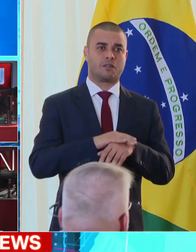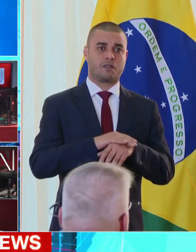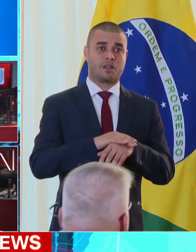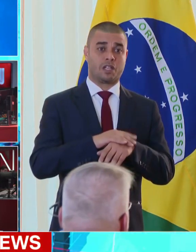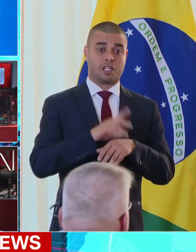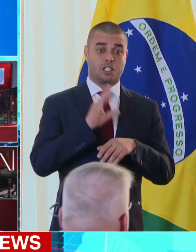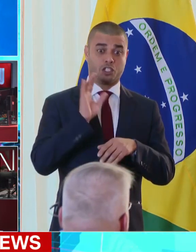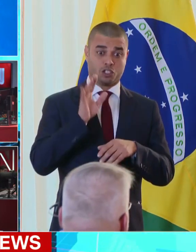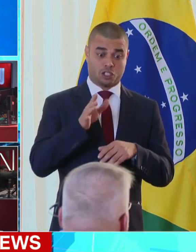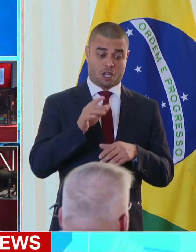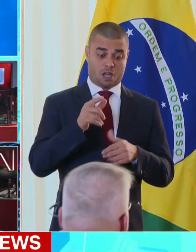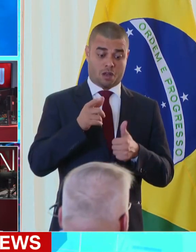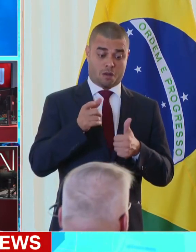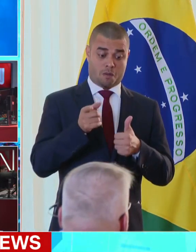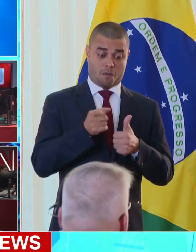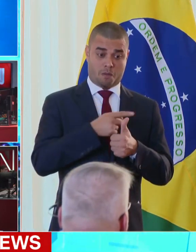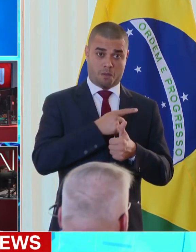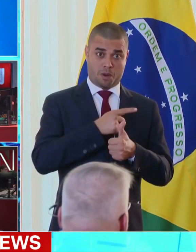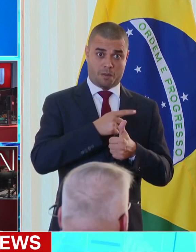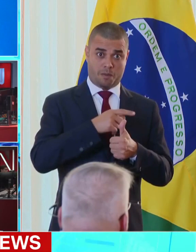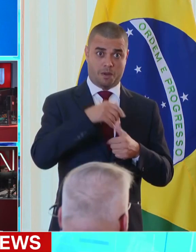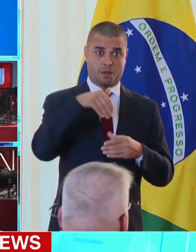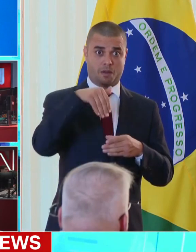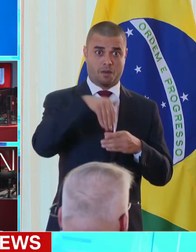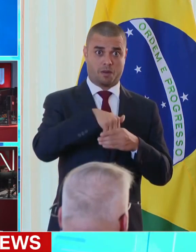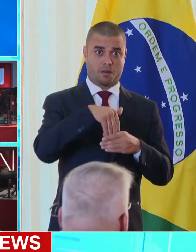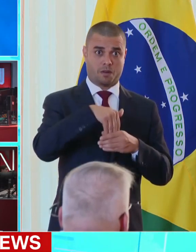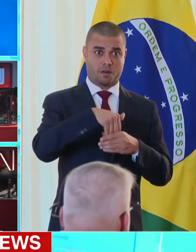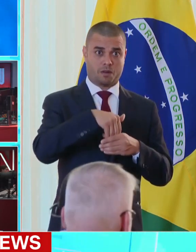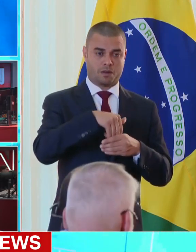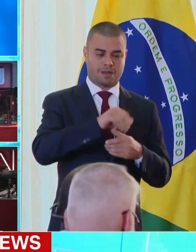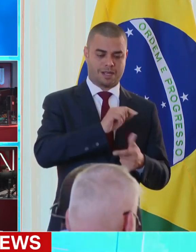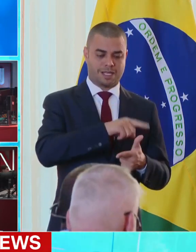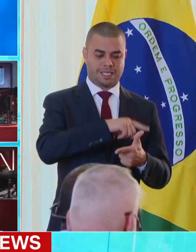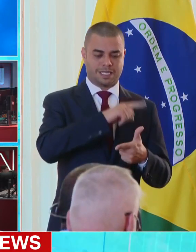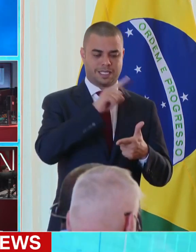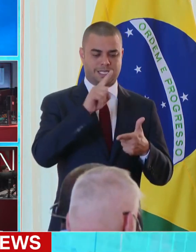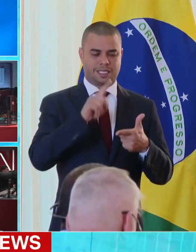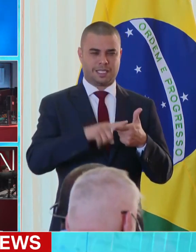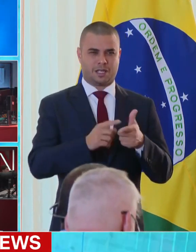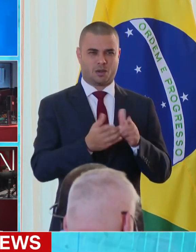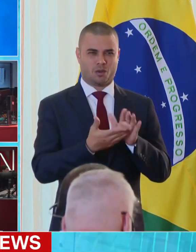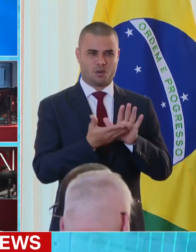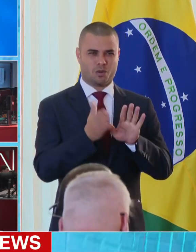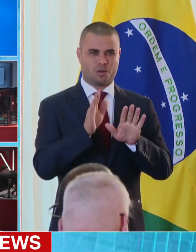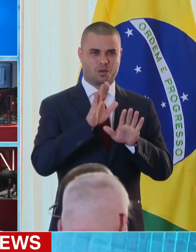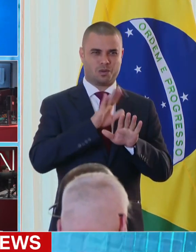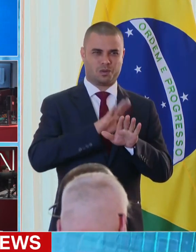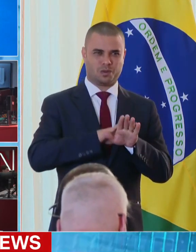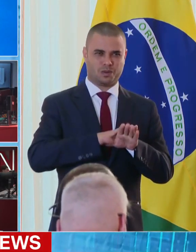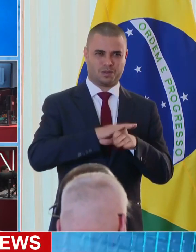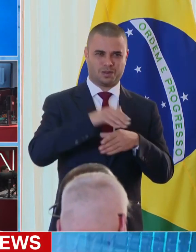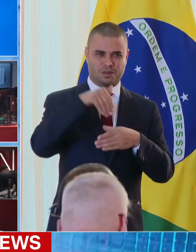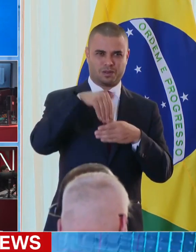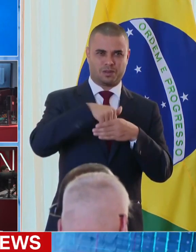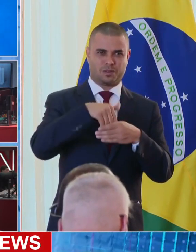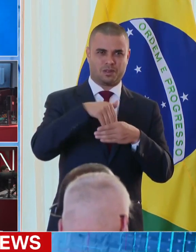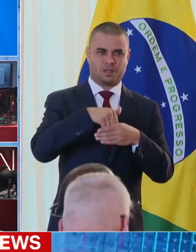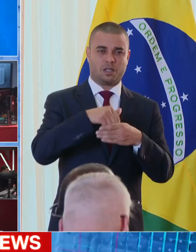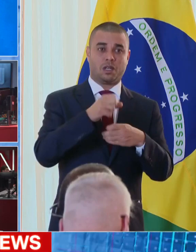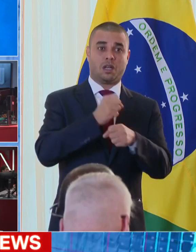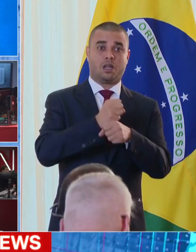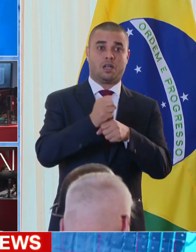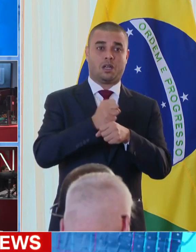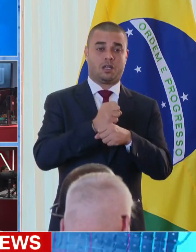presidente do Tribunal Superior Eleitoral é me parece importante também porque o ministro é são para quem junto com o